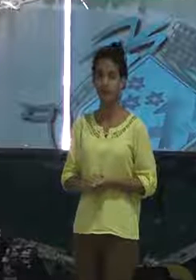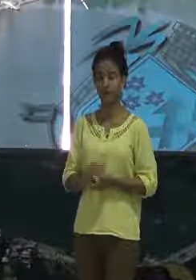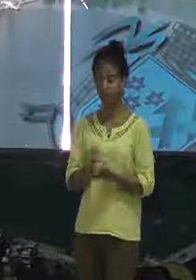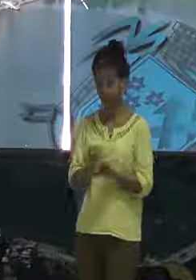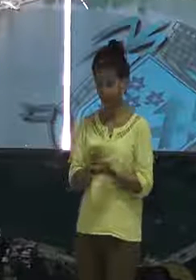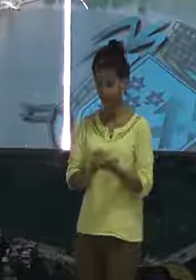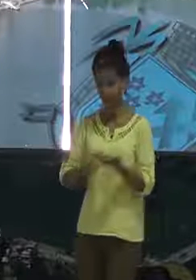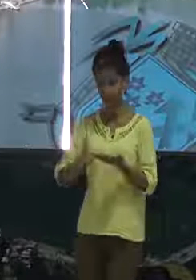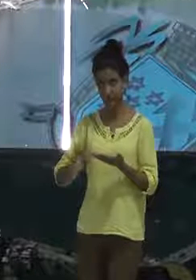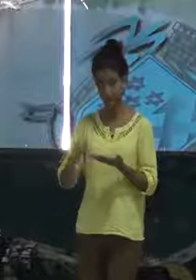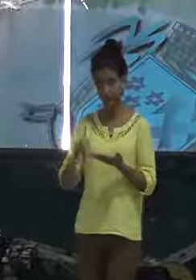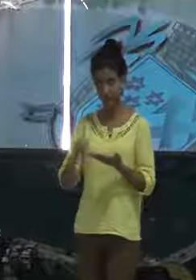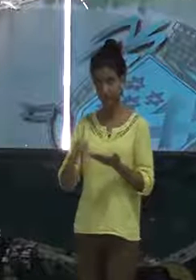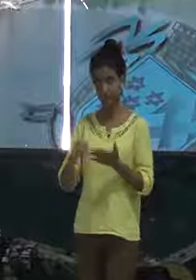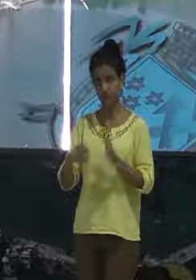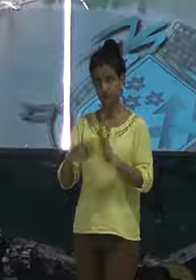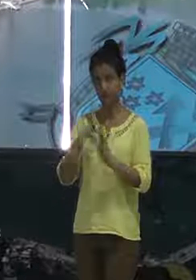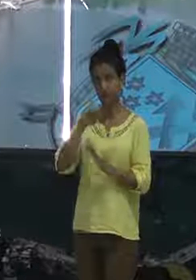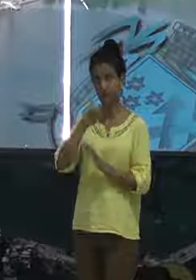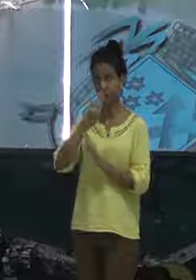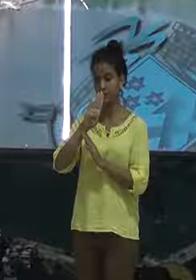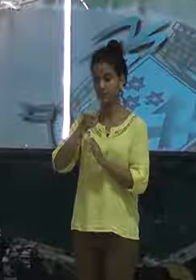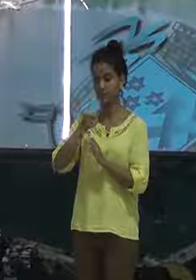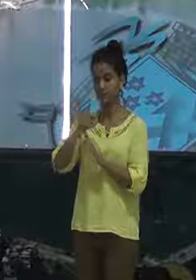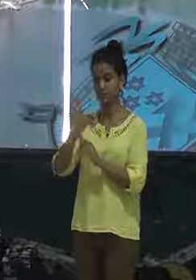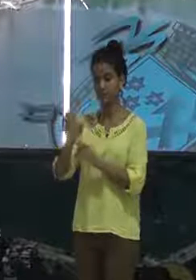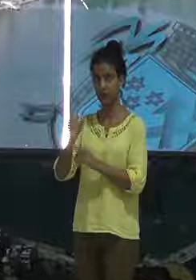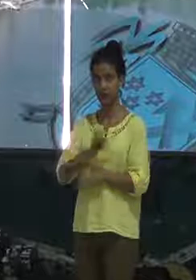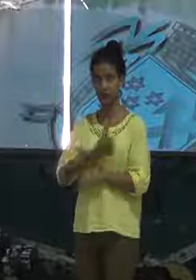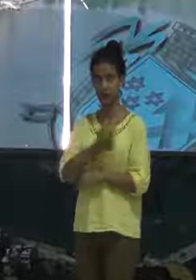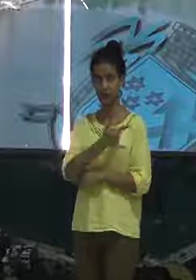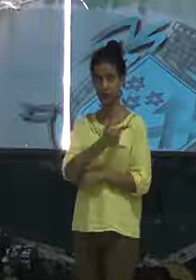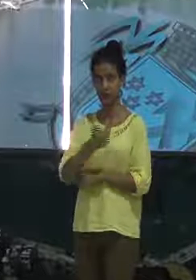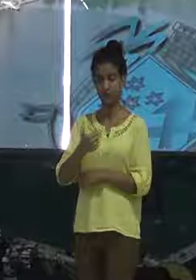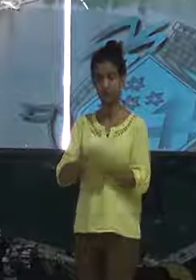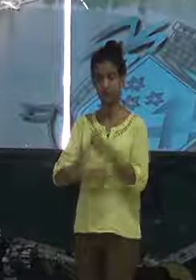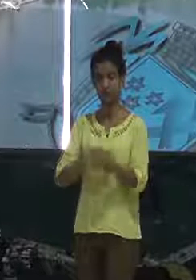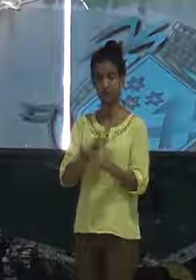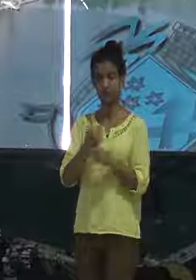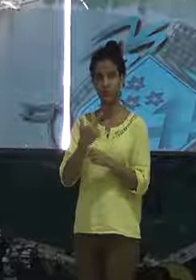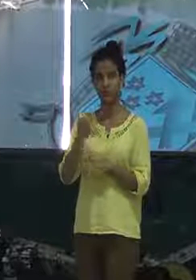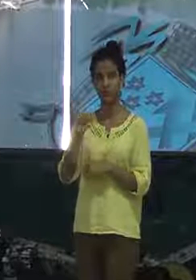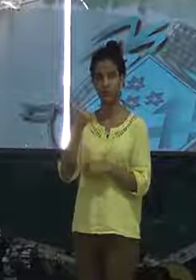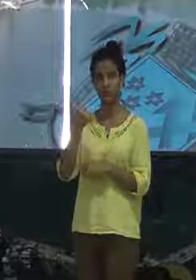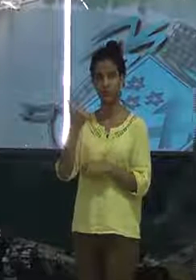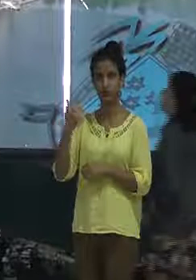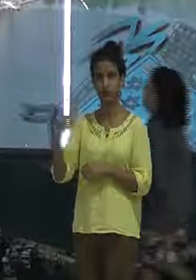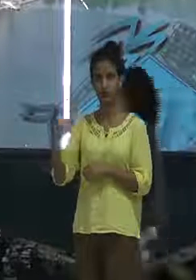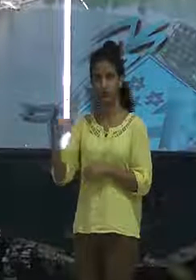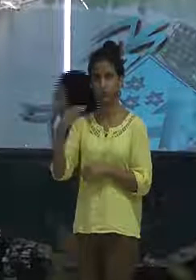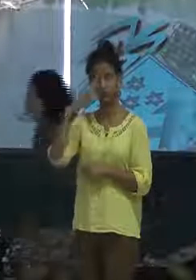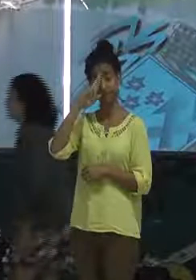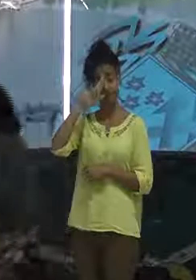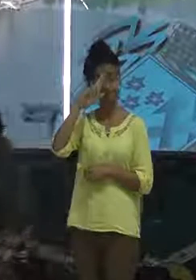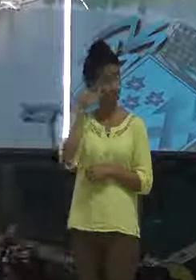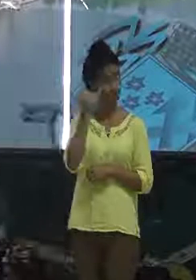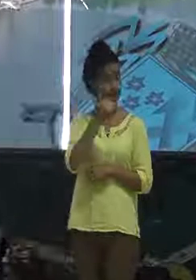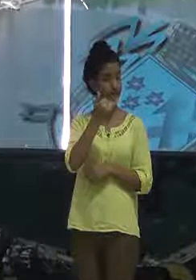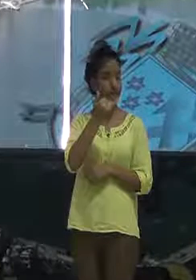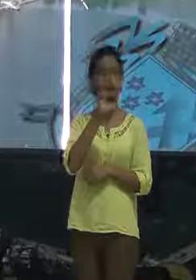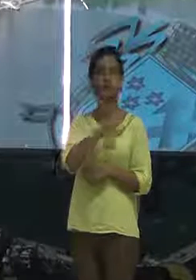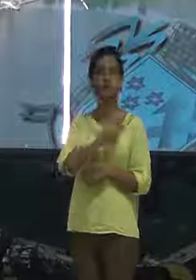Ofício do IBGE Bahia, número 21 de 2017. Ao excelentíssimo senhor presidente